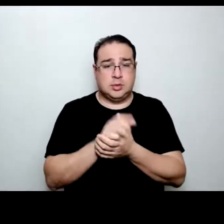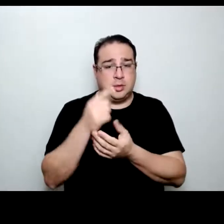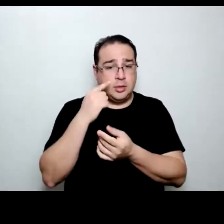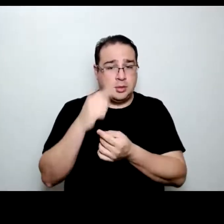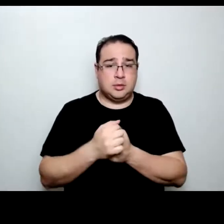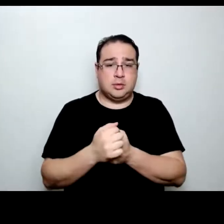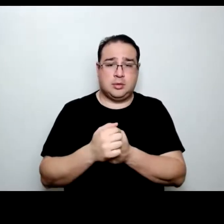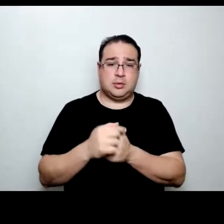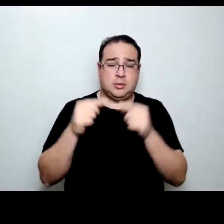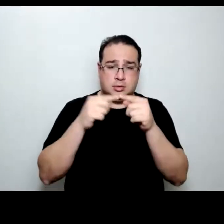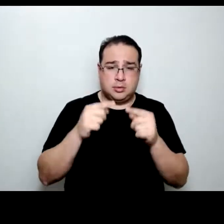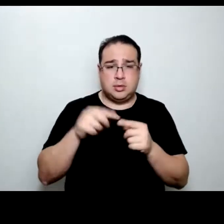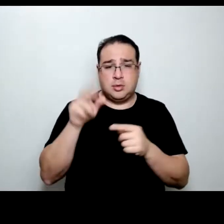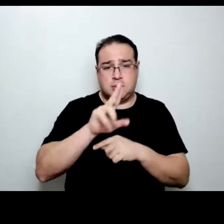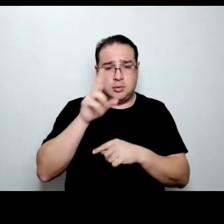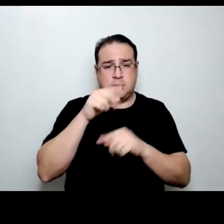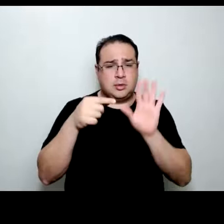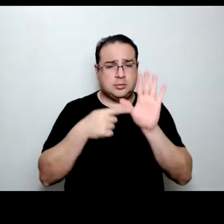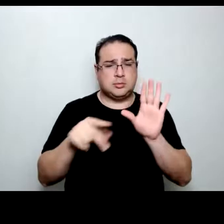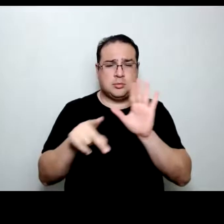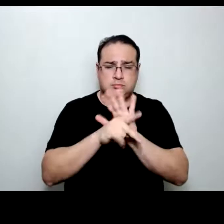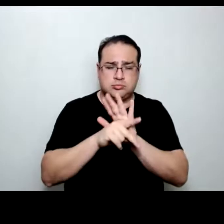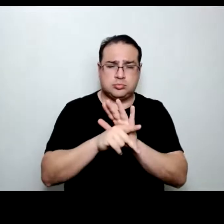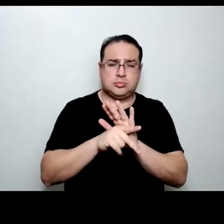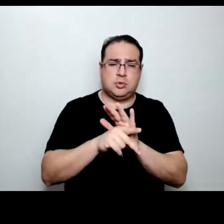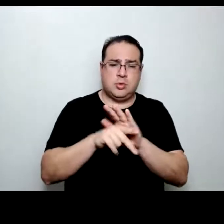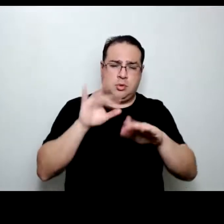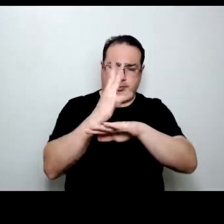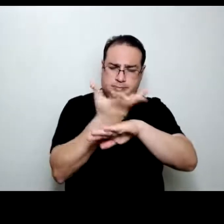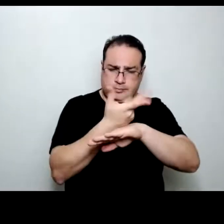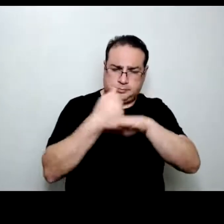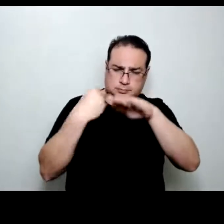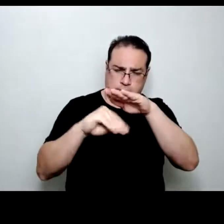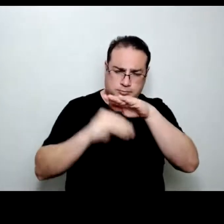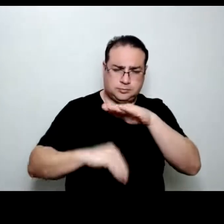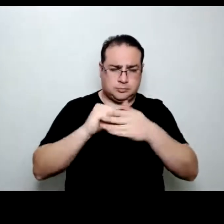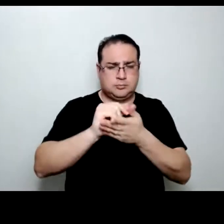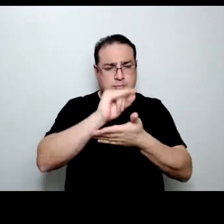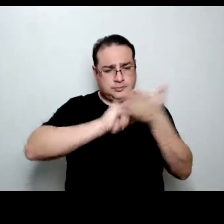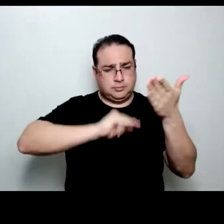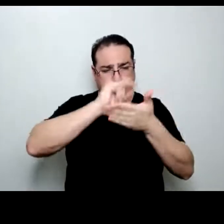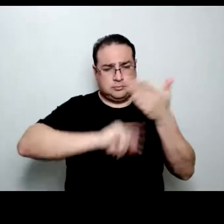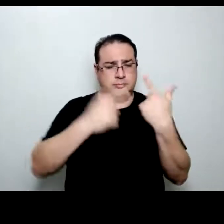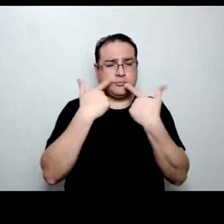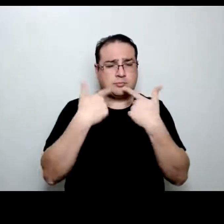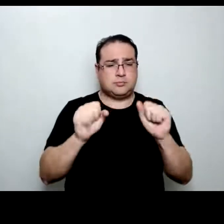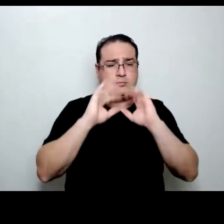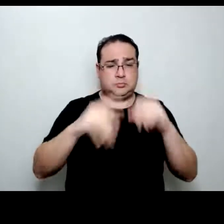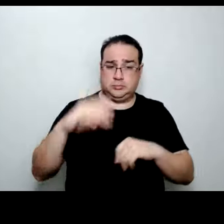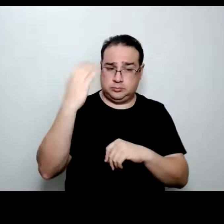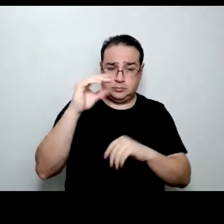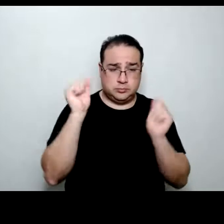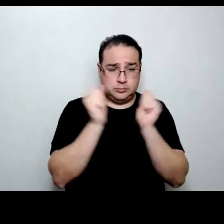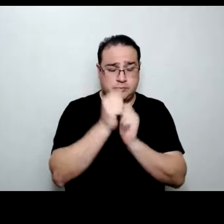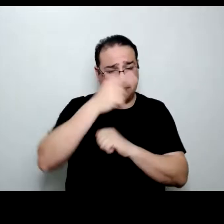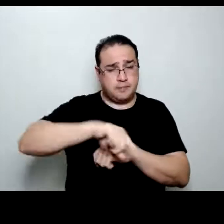do público usuário dos acervos de documentação, e aqui eu estou falando dos linguistas, dos cientistas, de